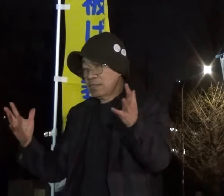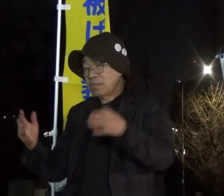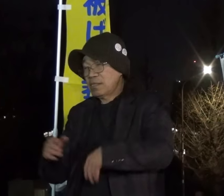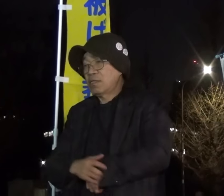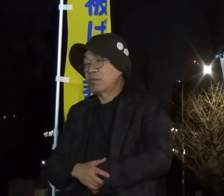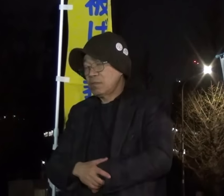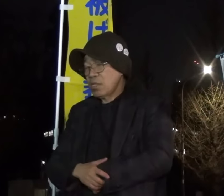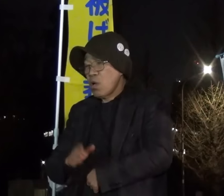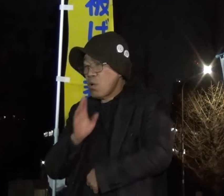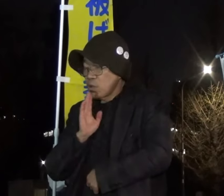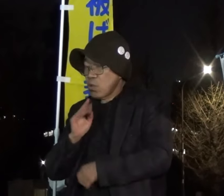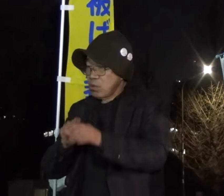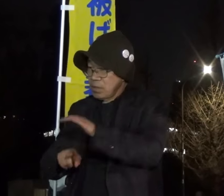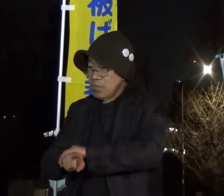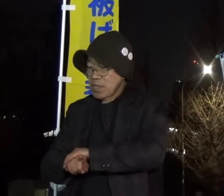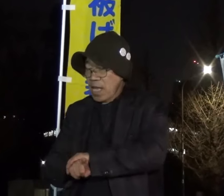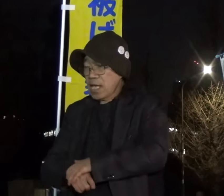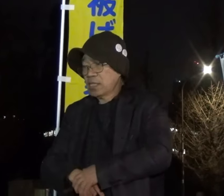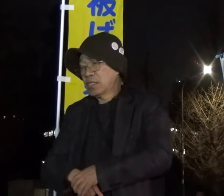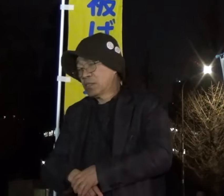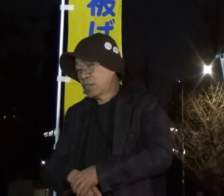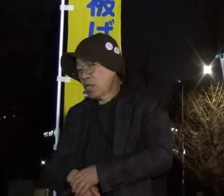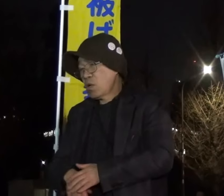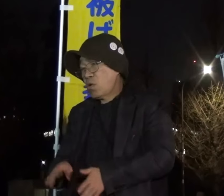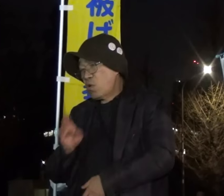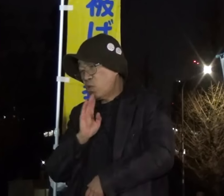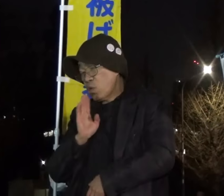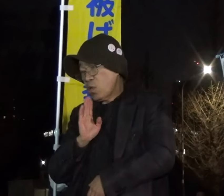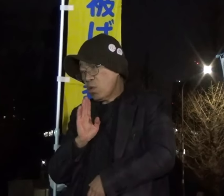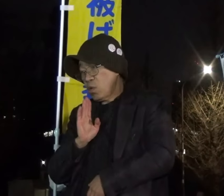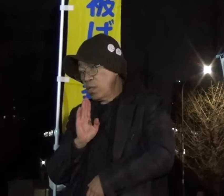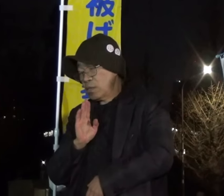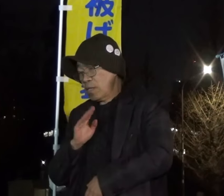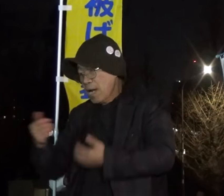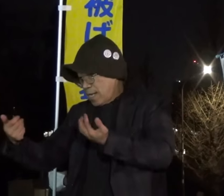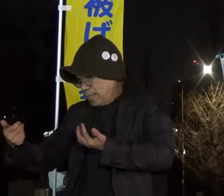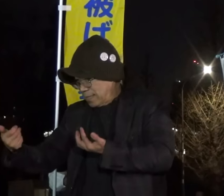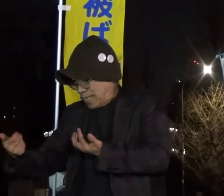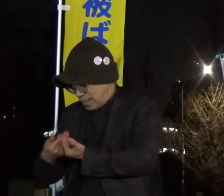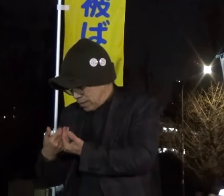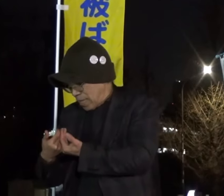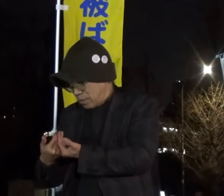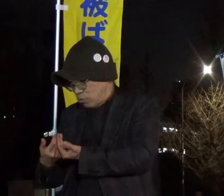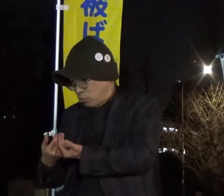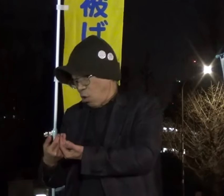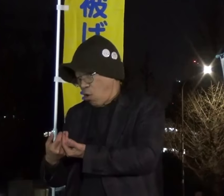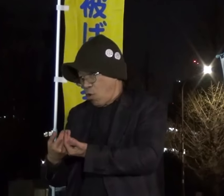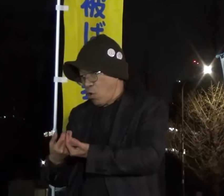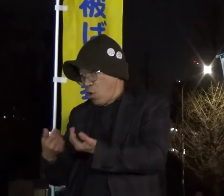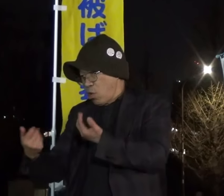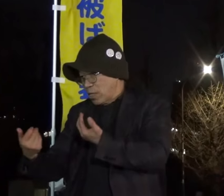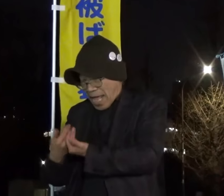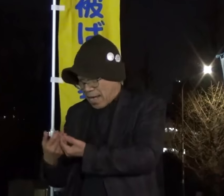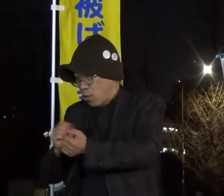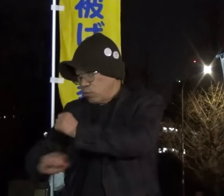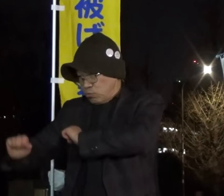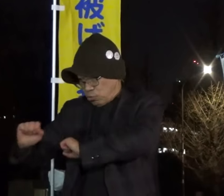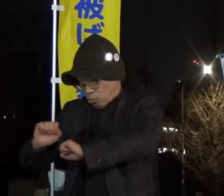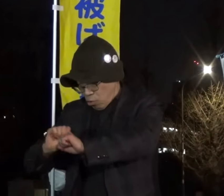本当の意味で本当に何かレジスタンスであるかのように抵抗運動